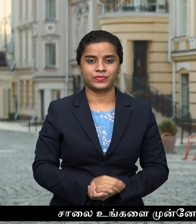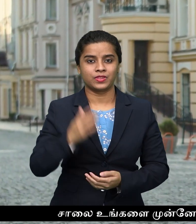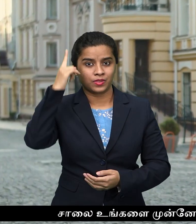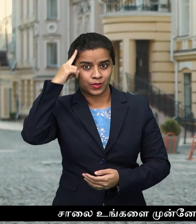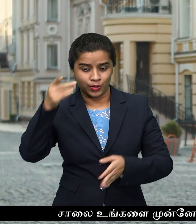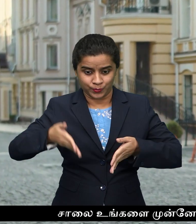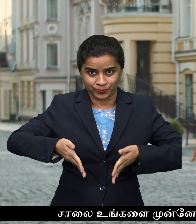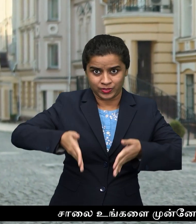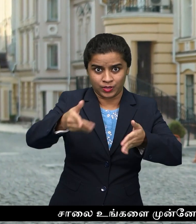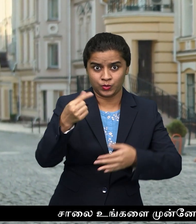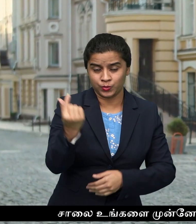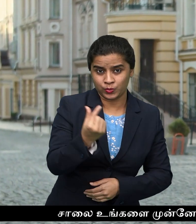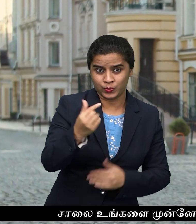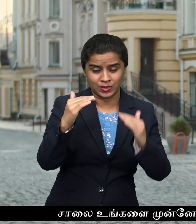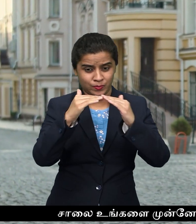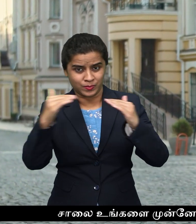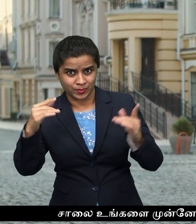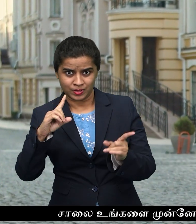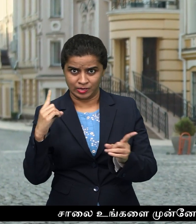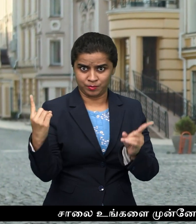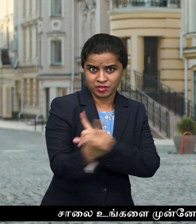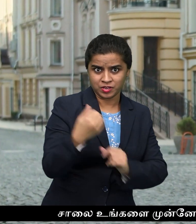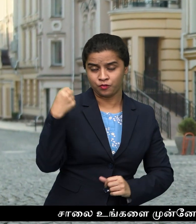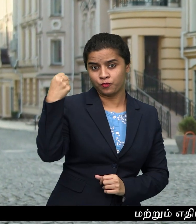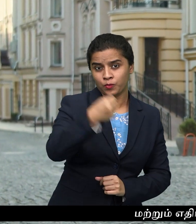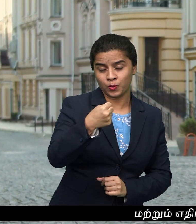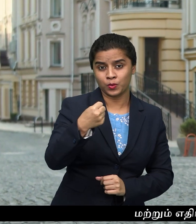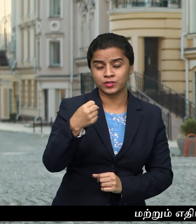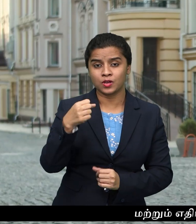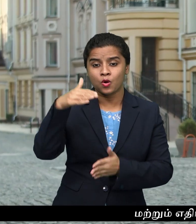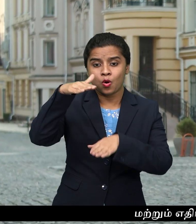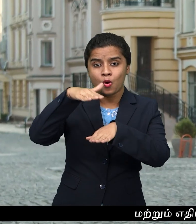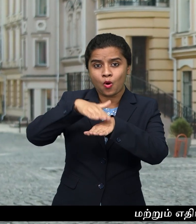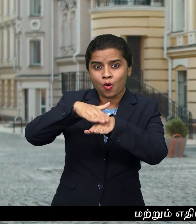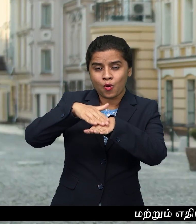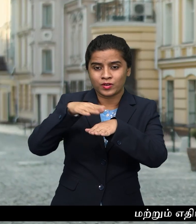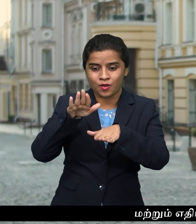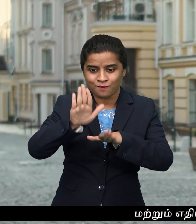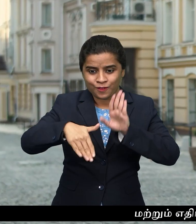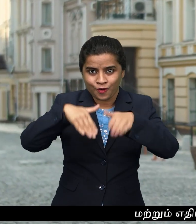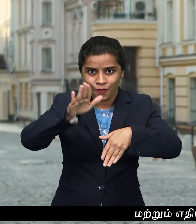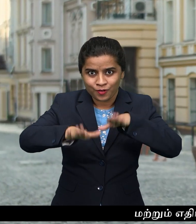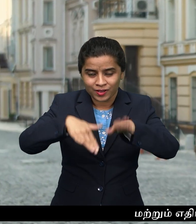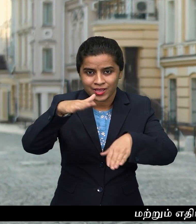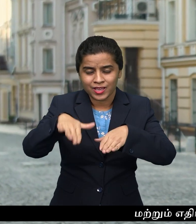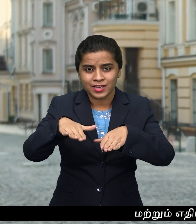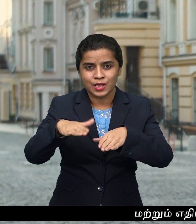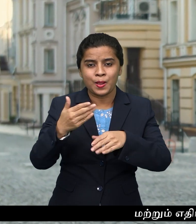சாலை உங்களை முன்னோக்கி நகர்த்த உங்கள் கால்களில் சமமான மற்றும் எதிர் சக்தியை செலுத்துகிறது.